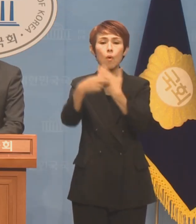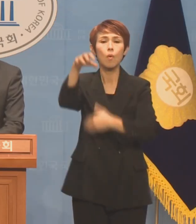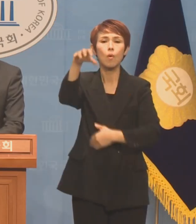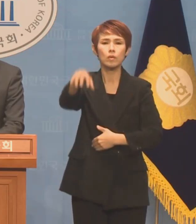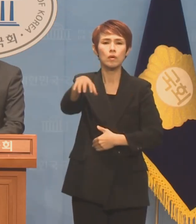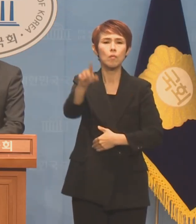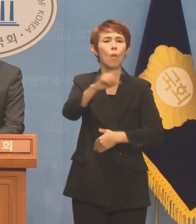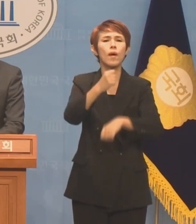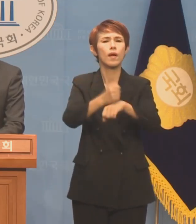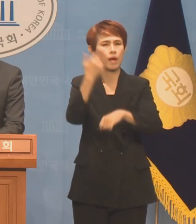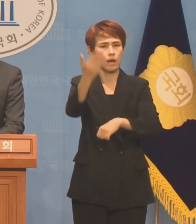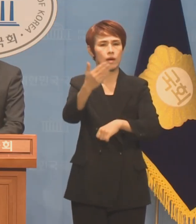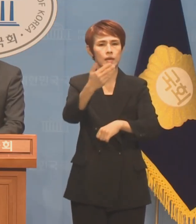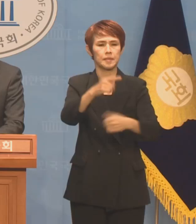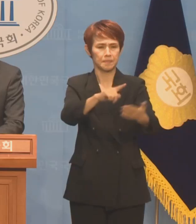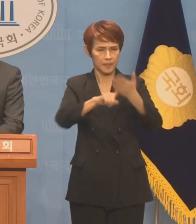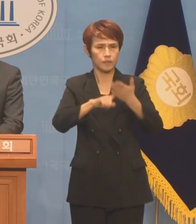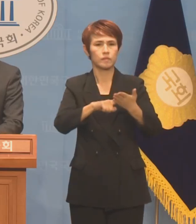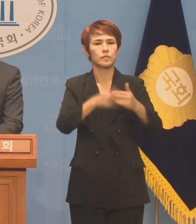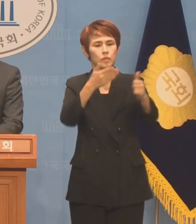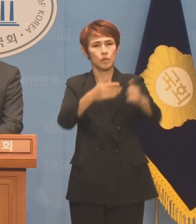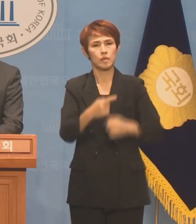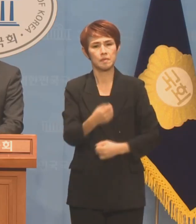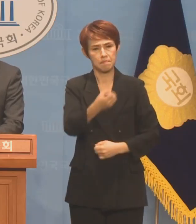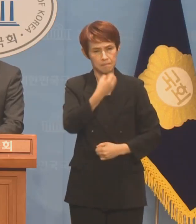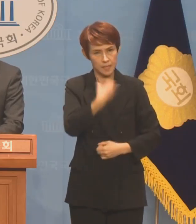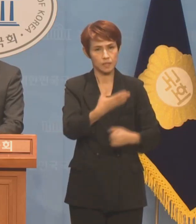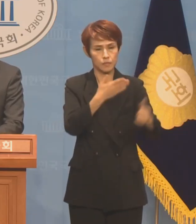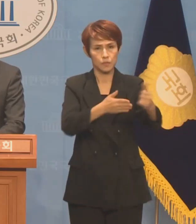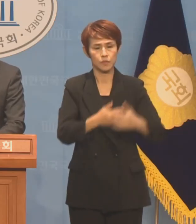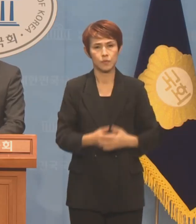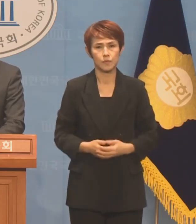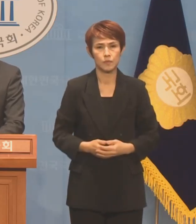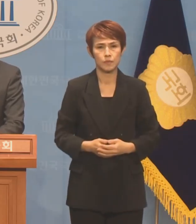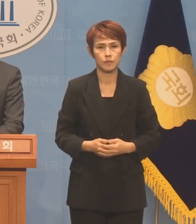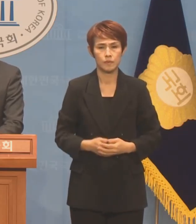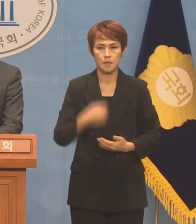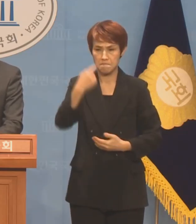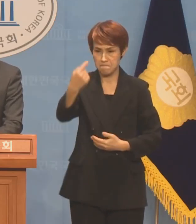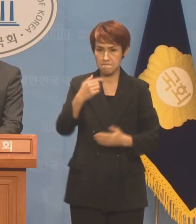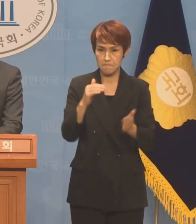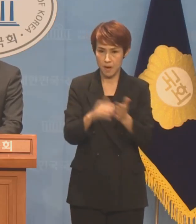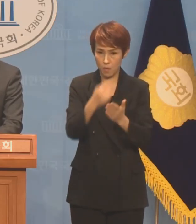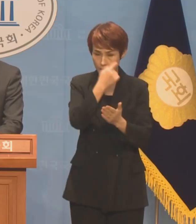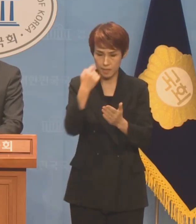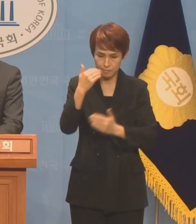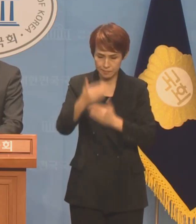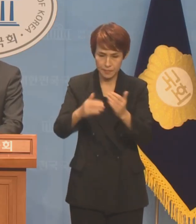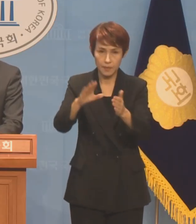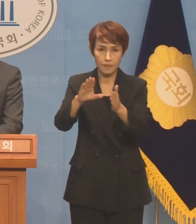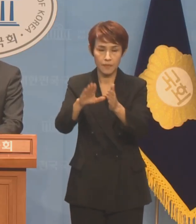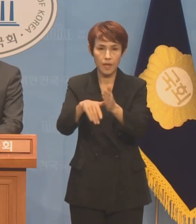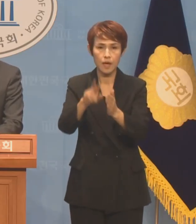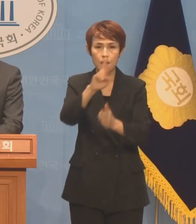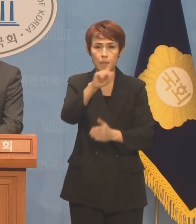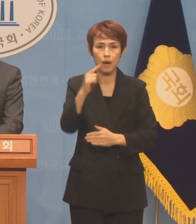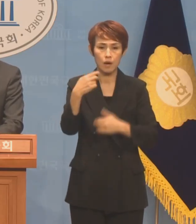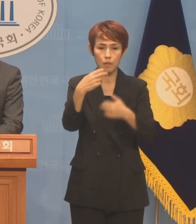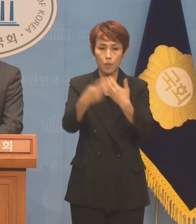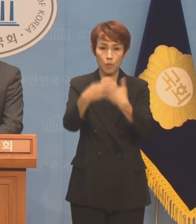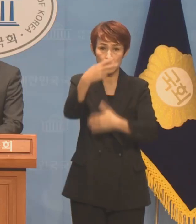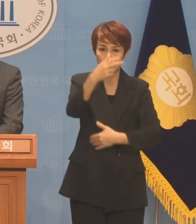무엇을 했는지 밝히시기 바랍니다. 제보를 확인하고 추적적인 사안 과정에서 박동만